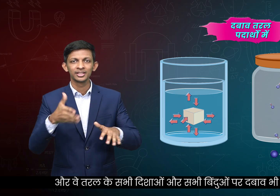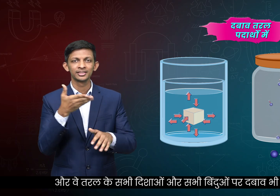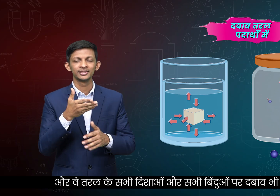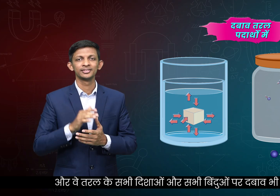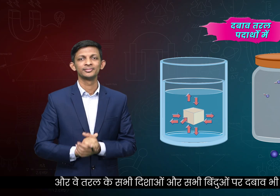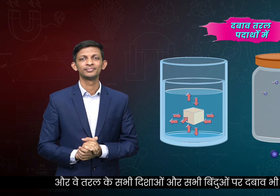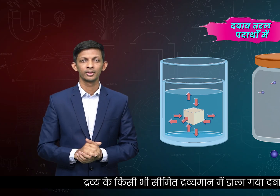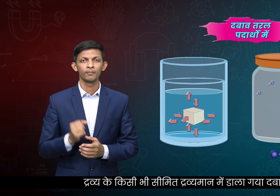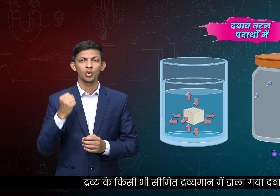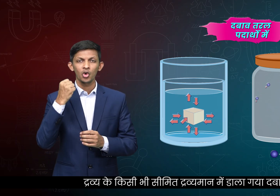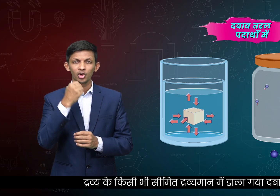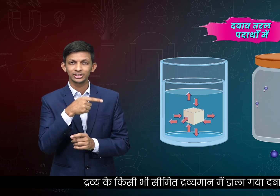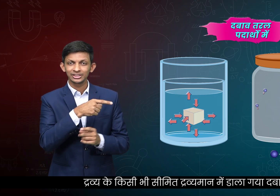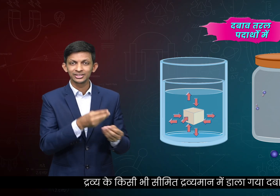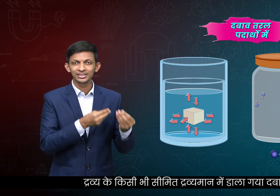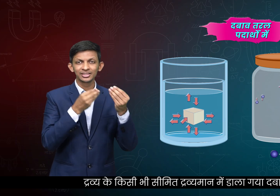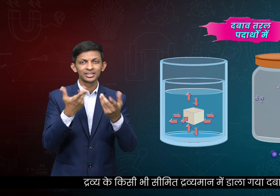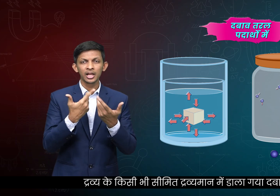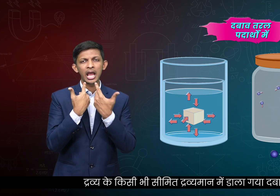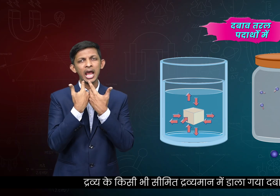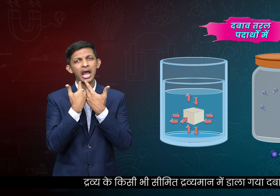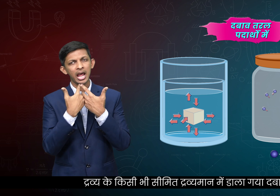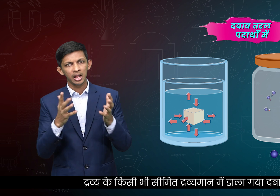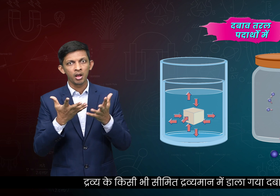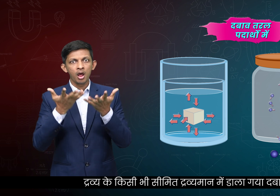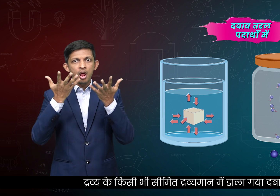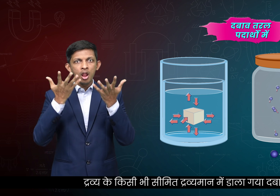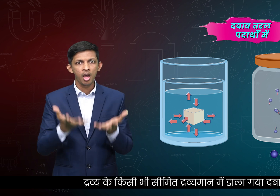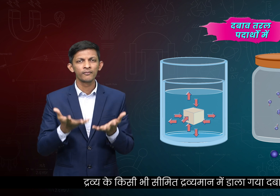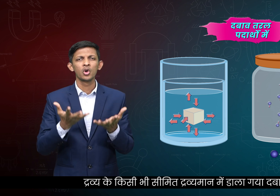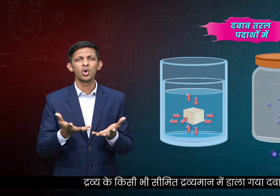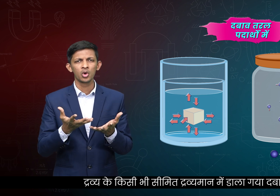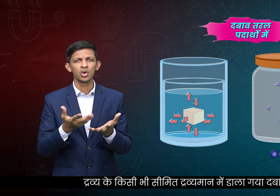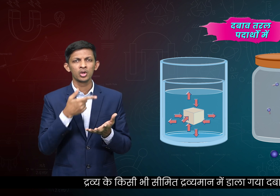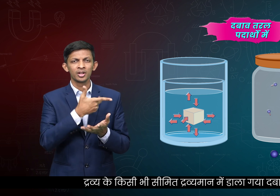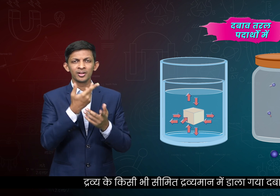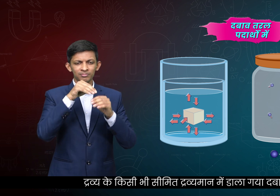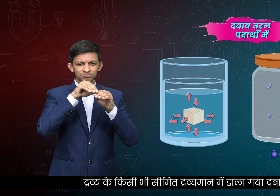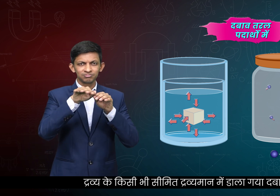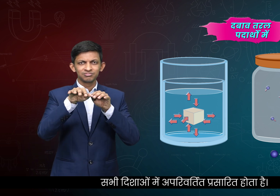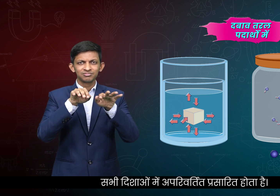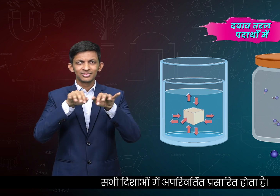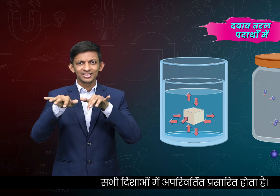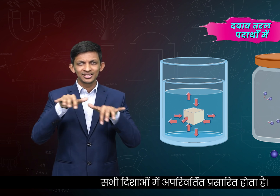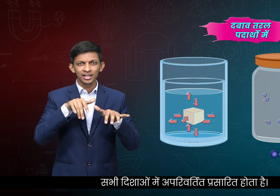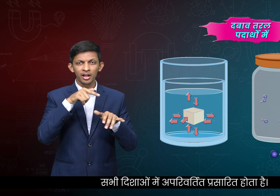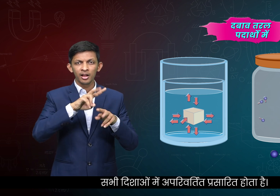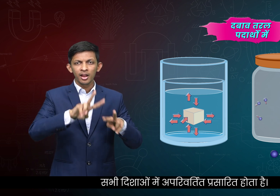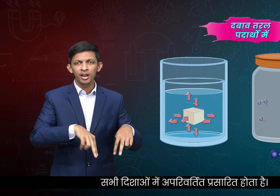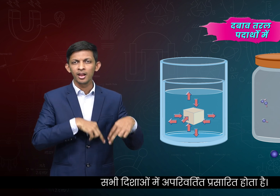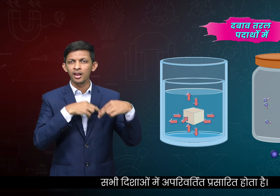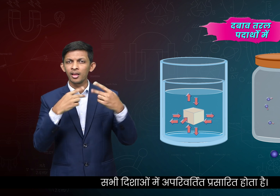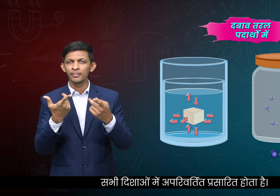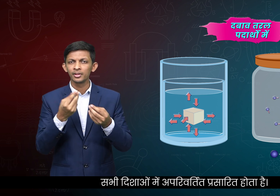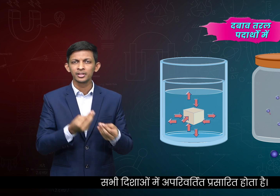भी डालते हैं। द्रव्य के किसी भी सीमित द्रव्यमान में डाला गया दबाव सभी दिशाओं